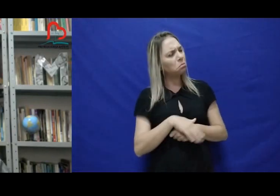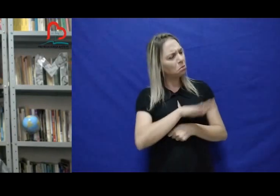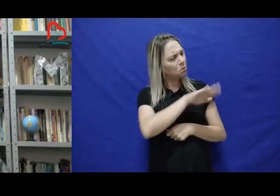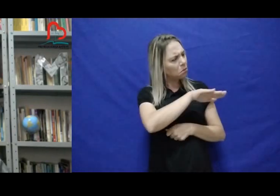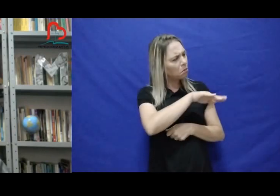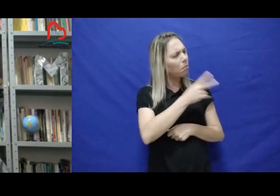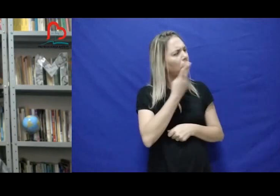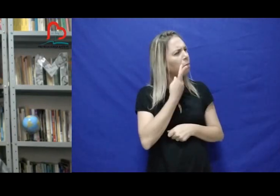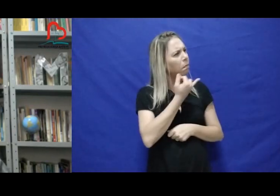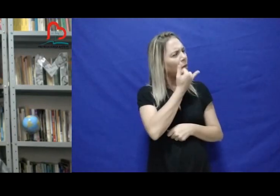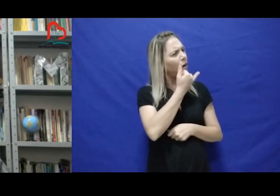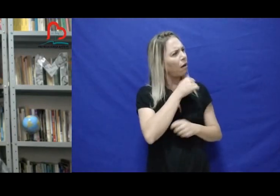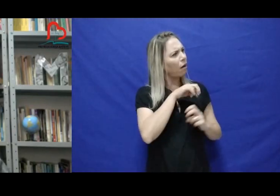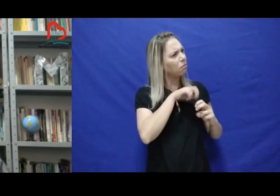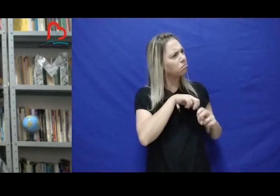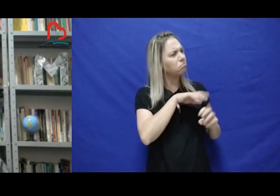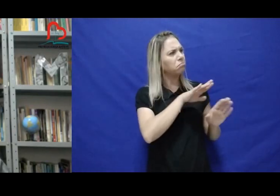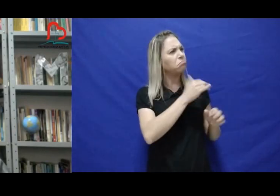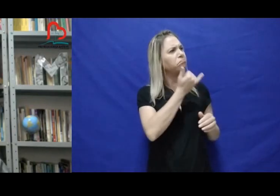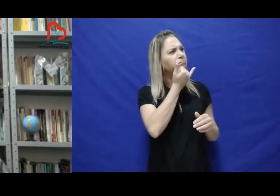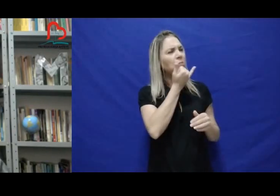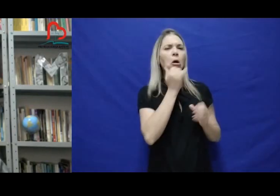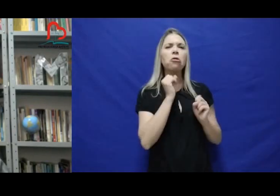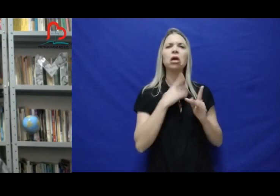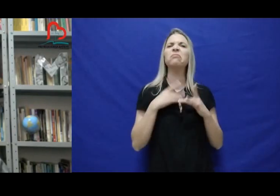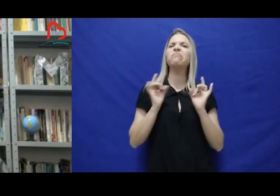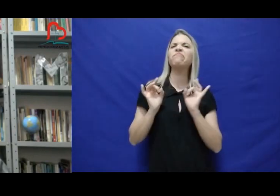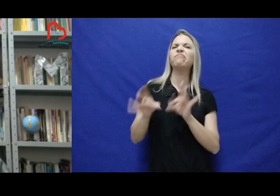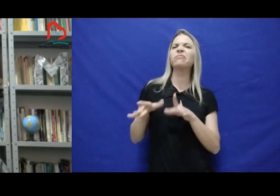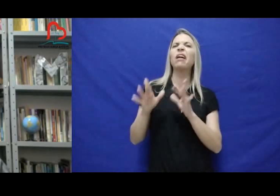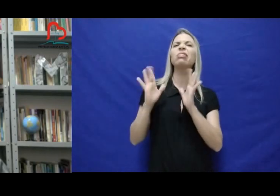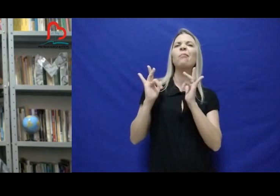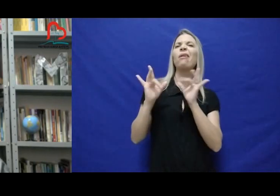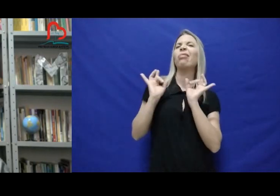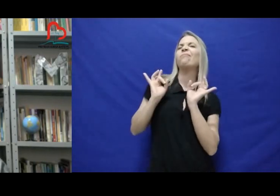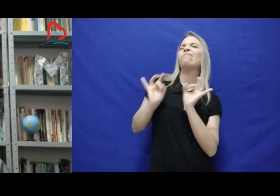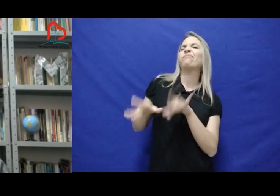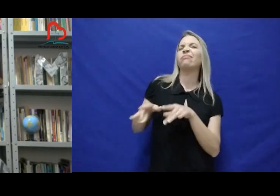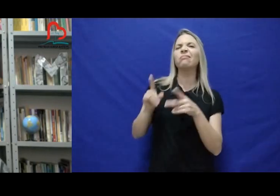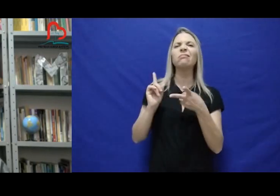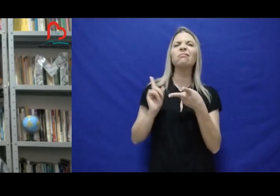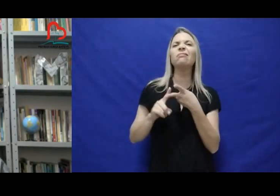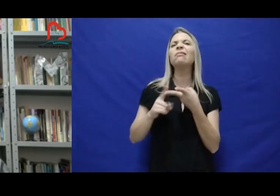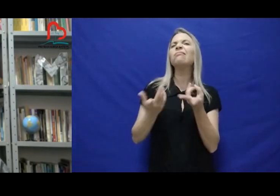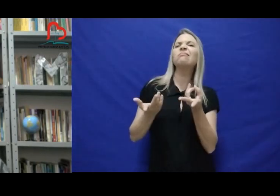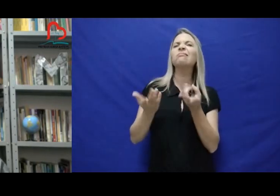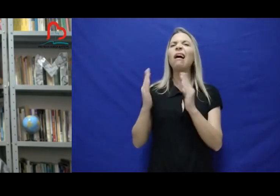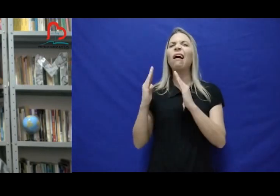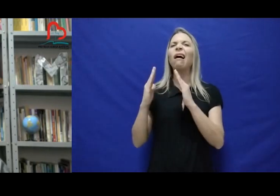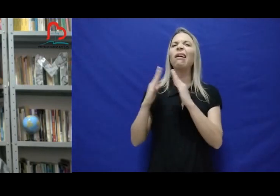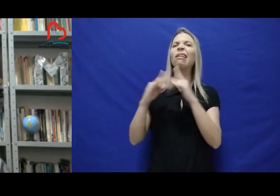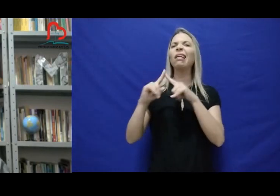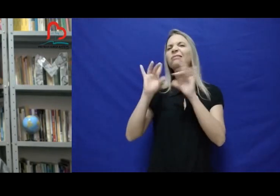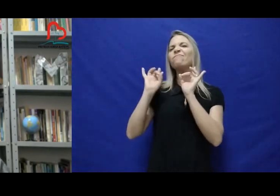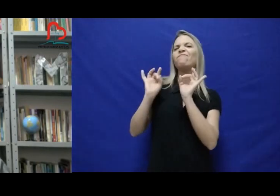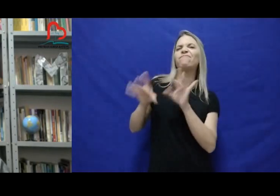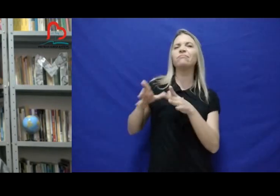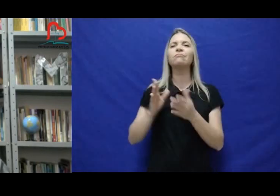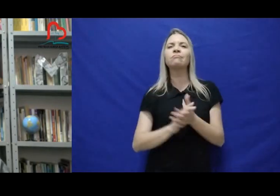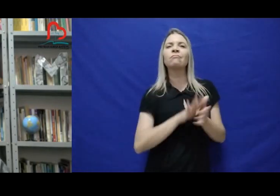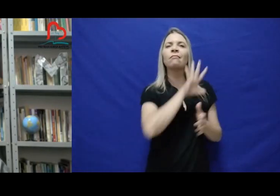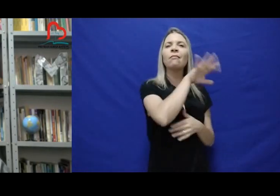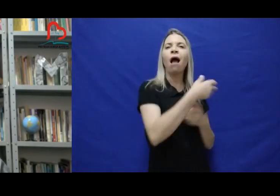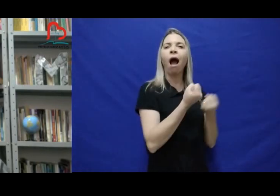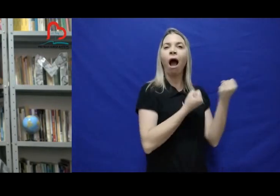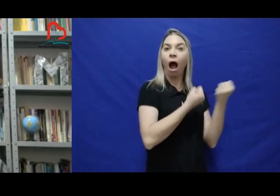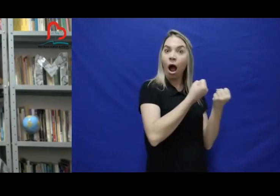naquele namoro cristão, imediatamente trocou tudo por um carro. Uma fé menos valiosa